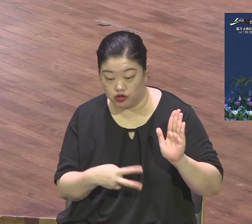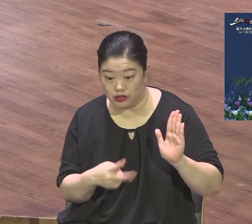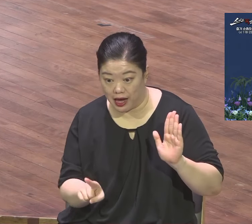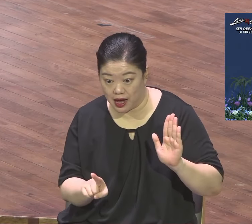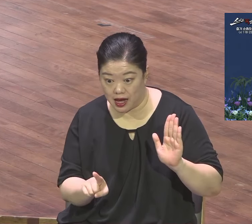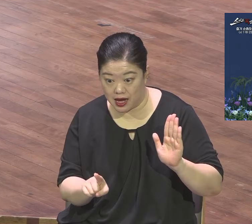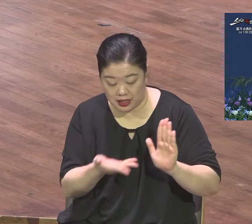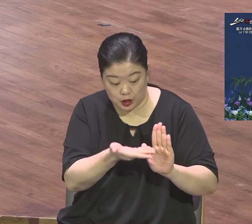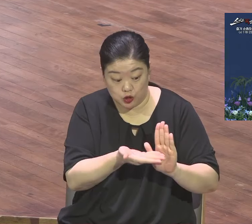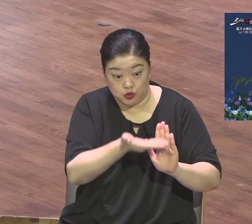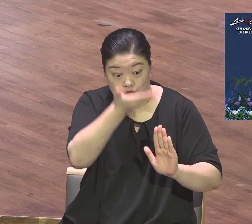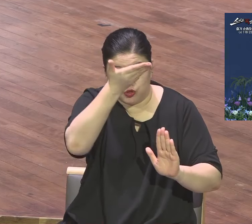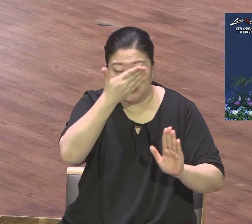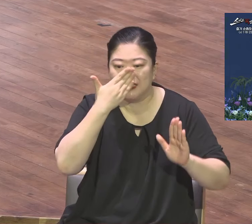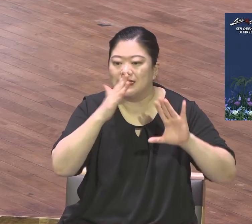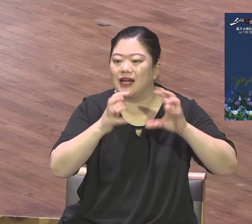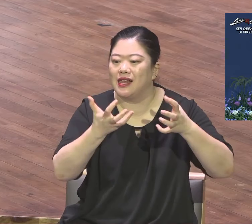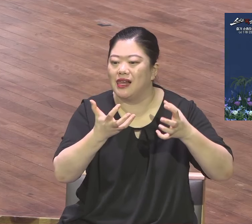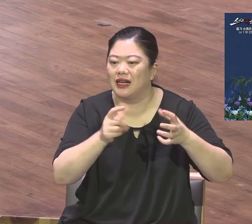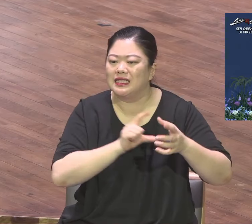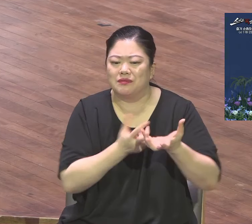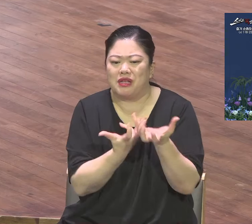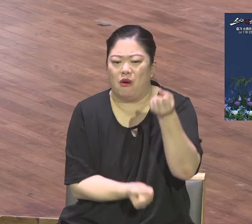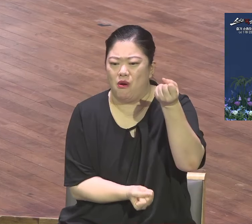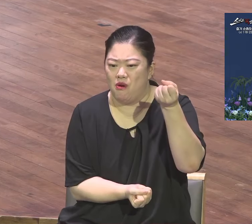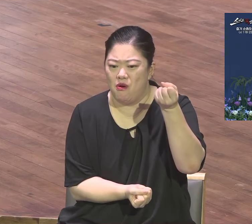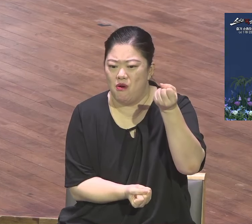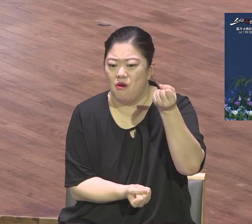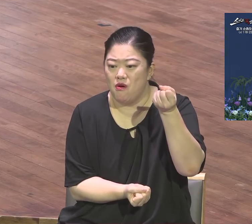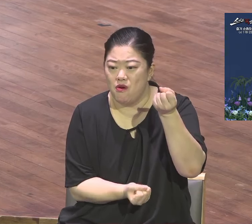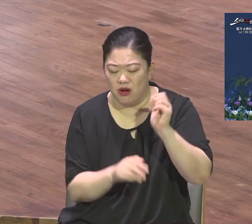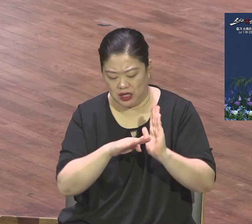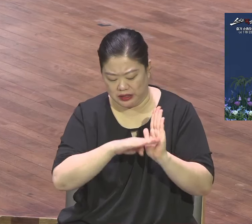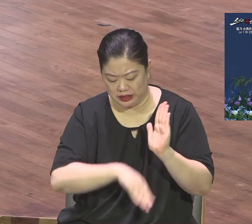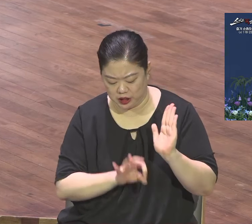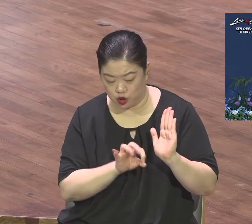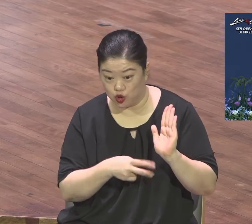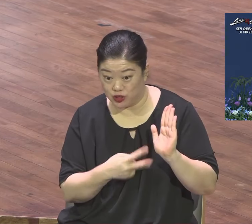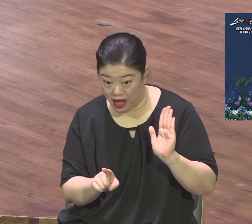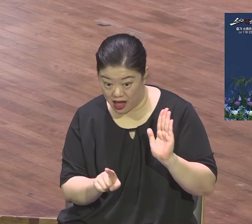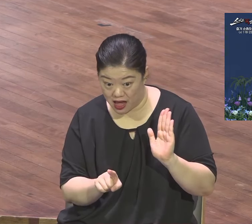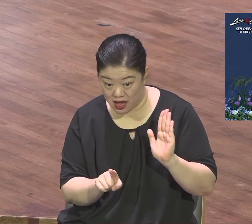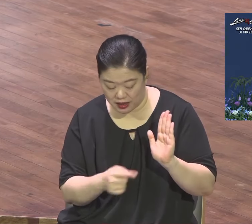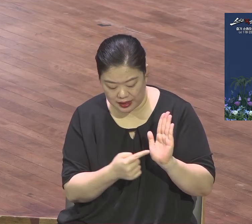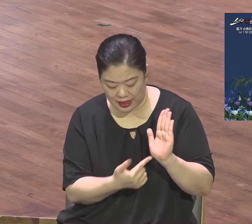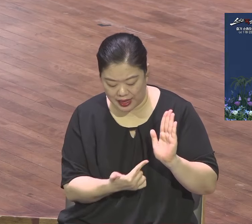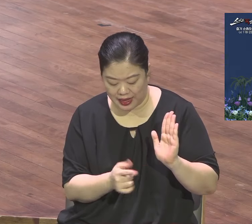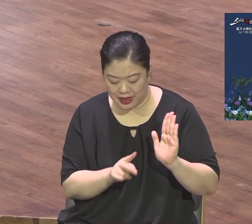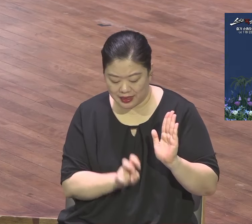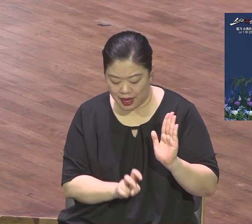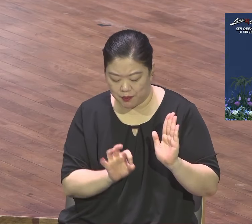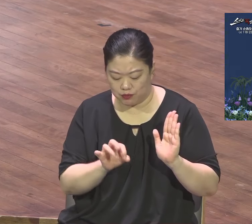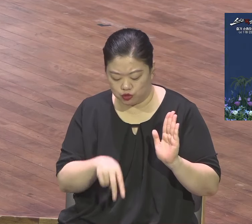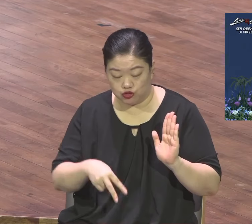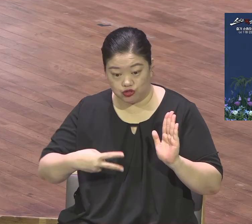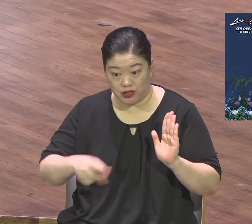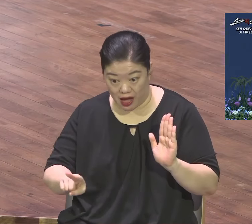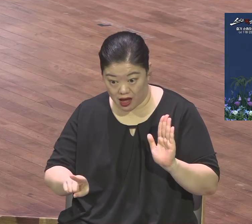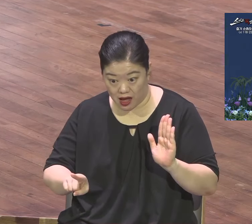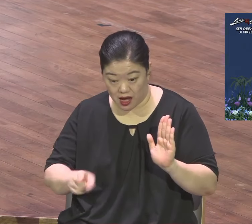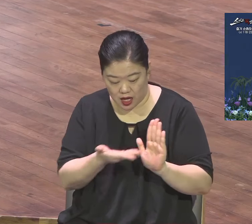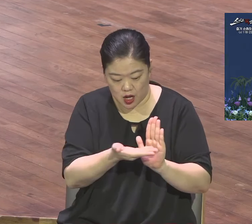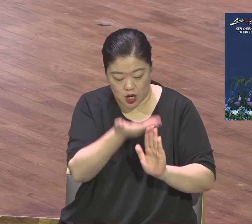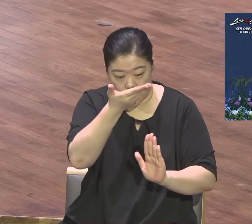북쪽에는 이스라엘이라는 국호를 가지고 그렇게 있었어요. 이사야는 당시에 남유다 수도인